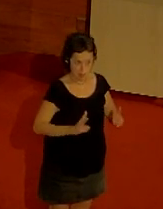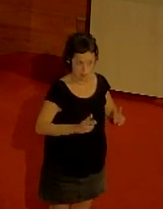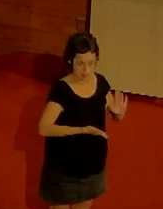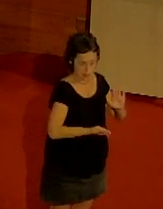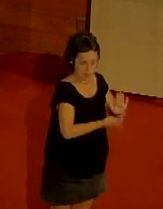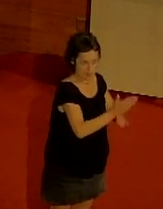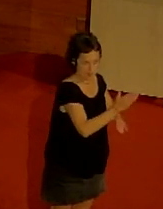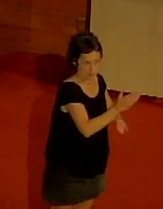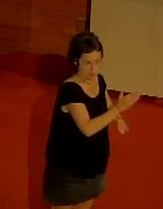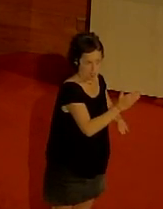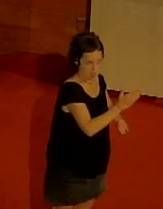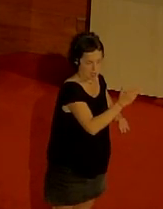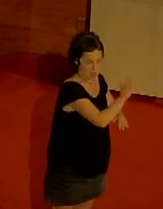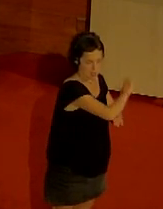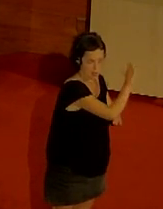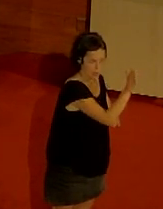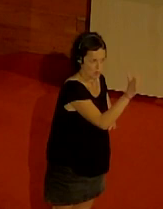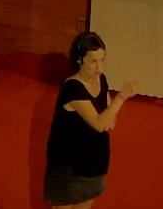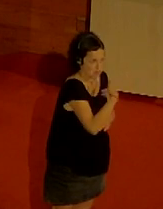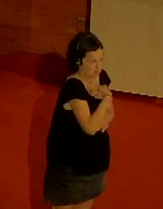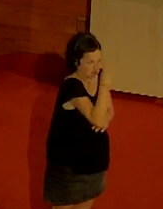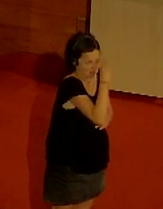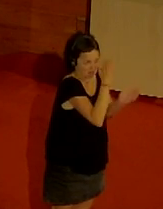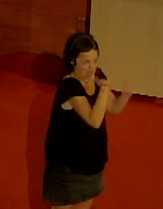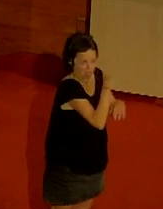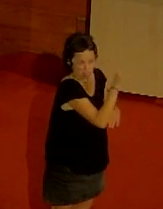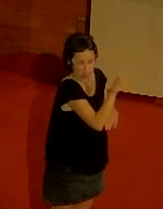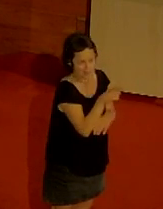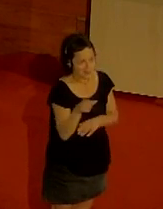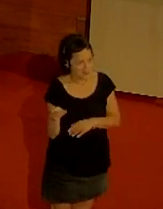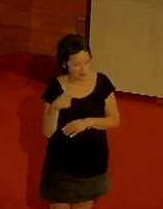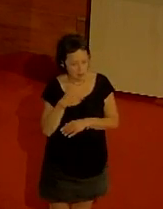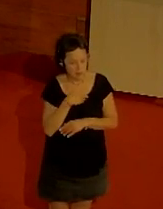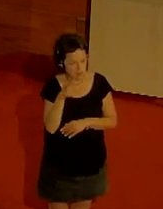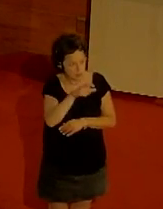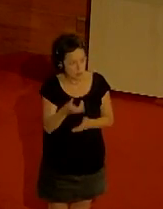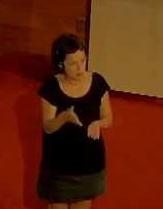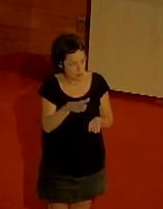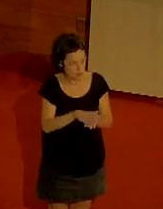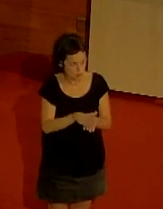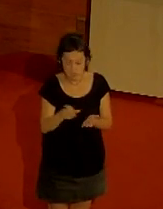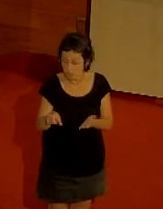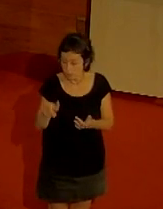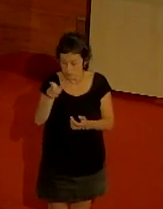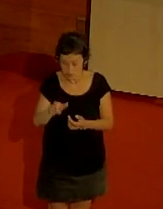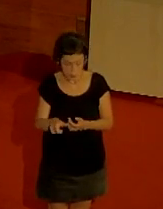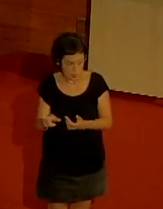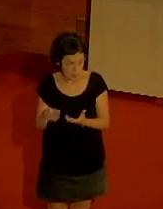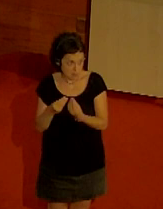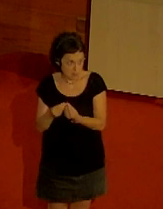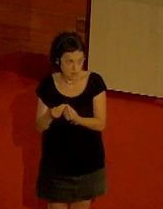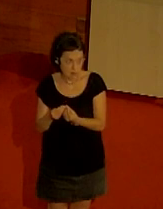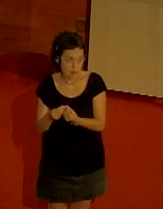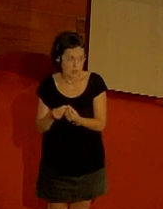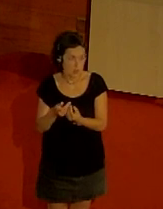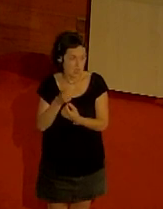se preocupaba por los muertos, ¿no?, de darles dignidad, etc., ¿no? Este era el reportaje, y fuimos con él al Museo de la Memoria del Mar, que ahí lo que hacían era fragmentos de la playa,